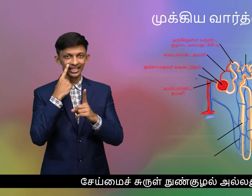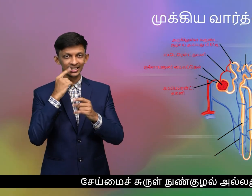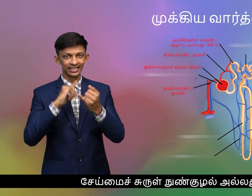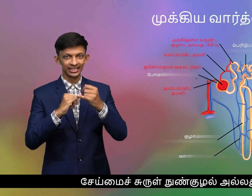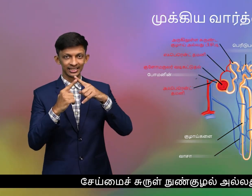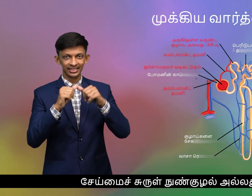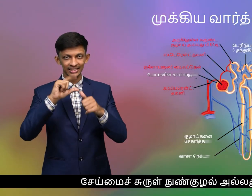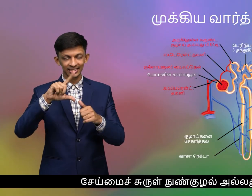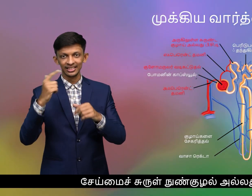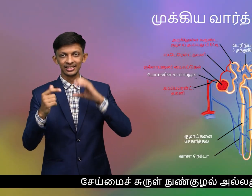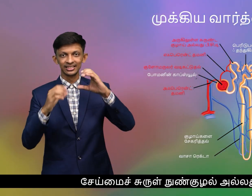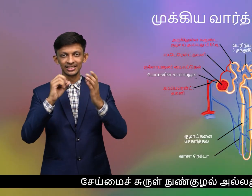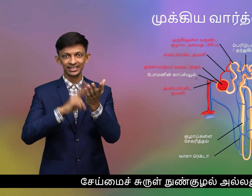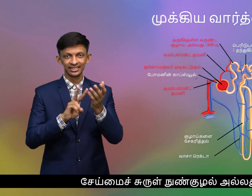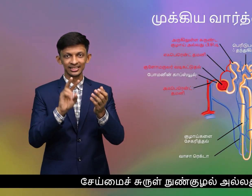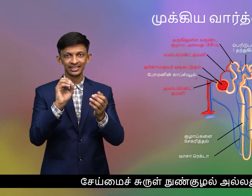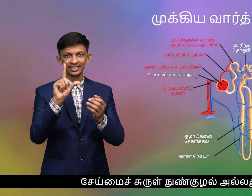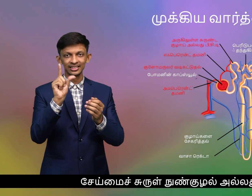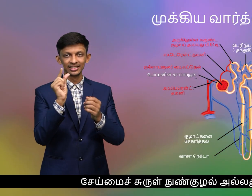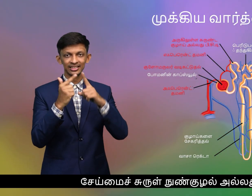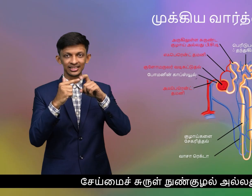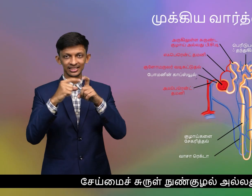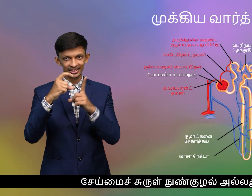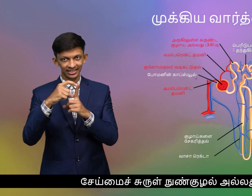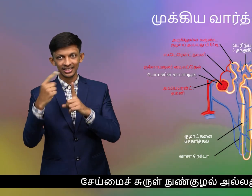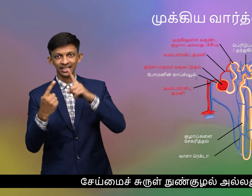சேய்மை சுருள் நுண்குழல் அல்லது டிசிடி,